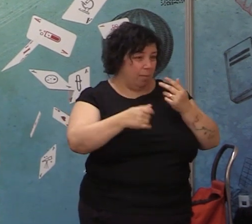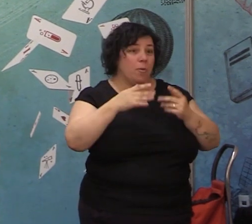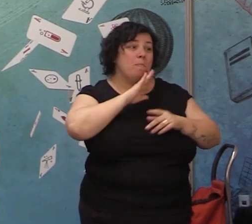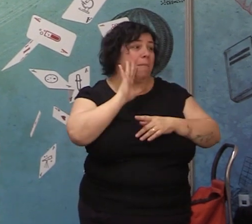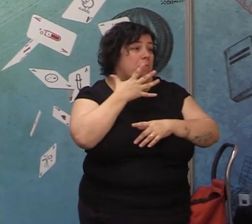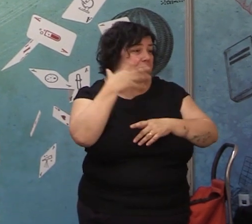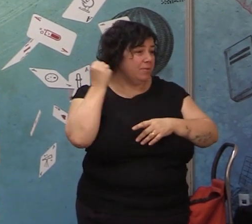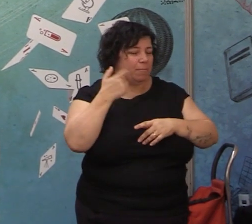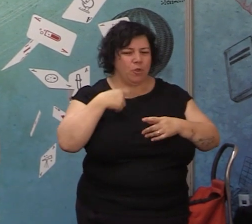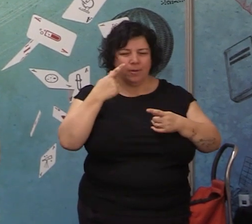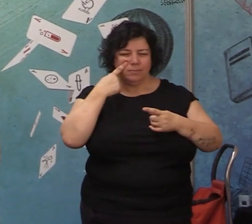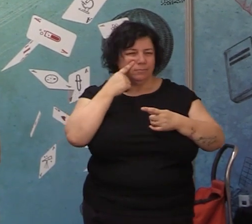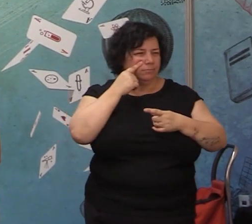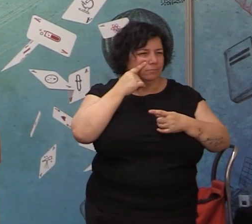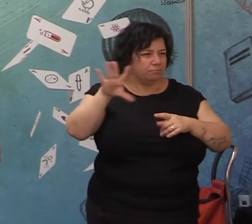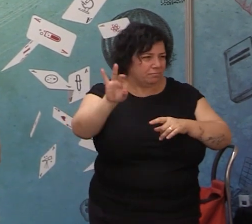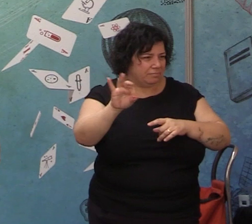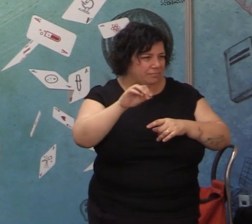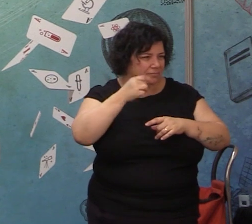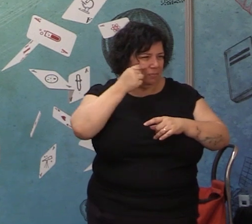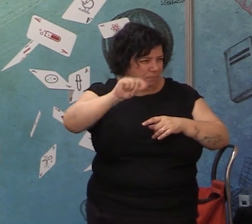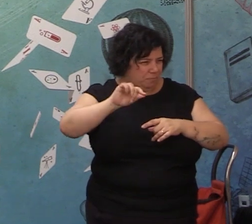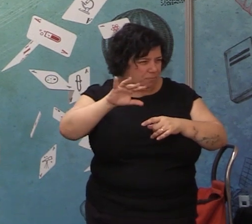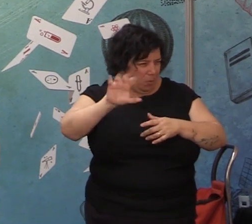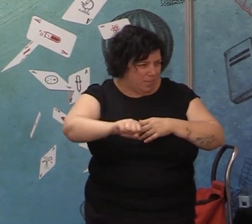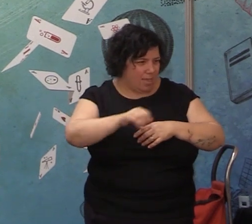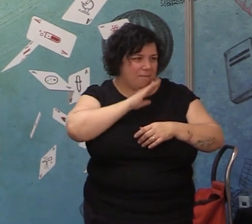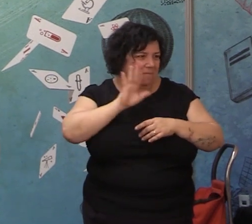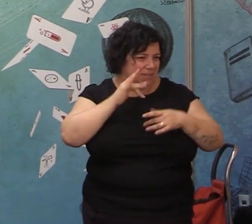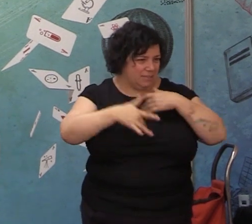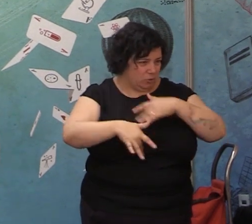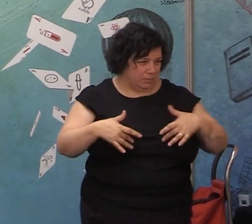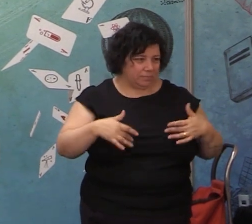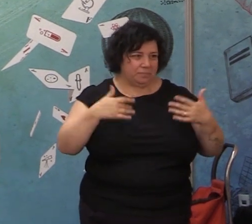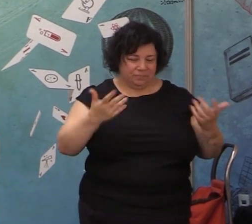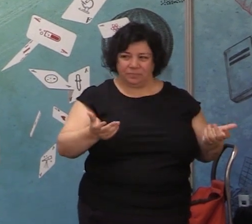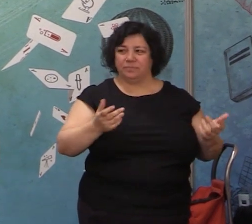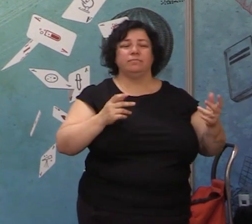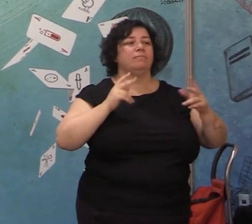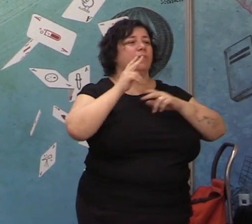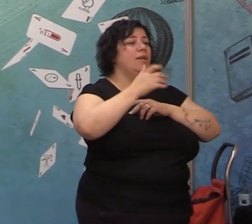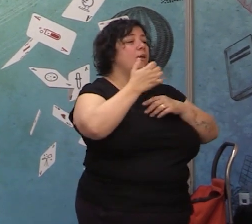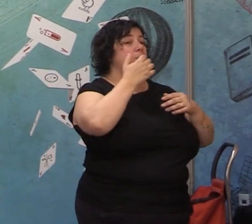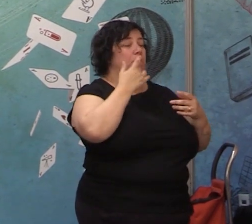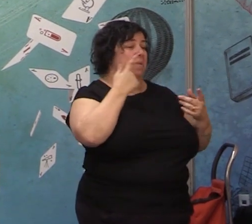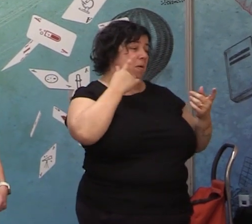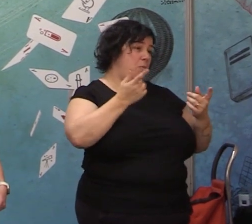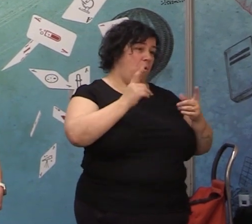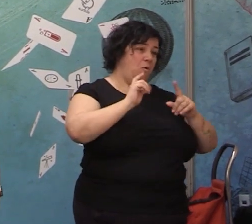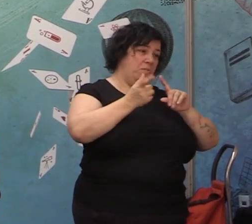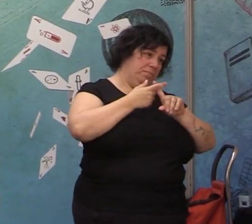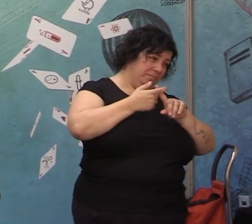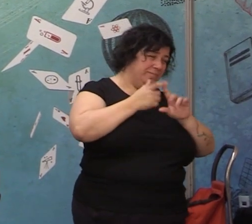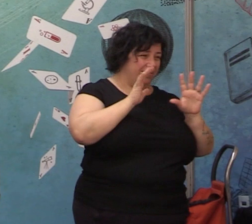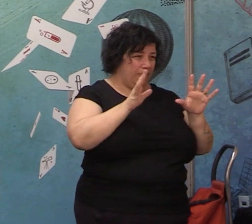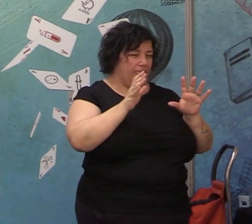de síntomas y poder retrasarlo lo máximo posible. Claro, bueno, para detectarlo, pues bueno, a ver,